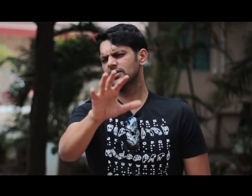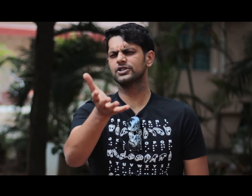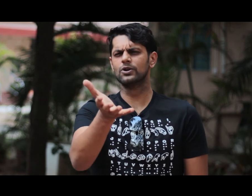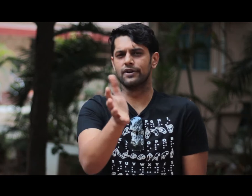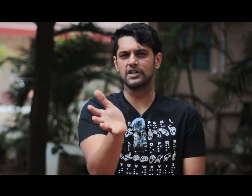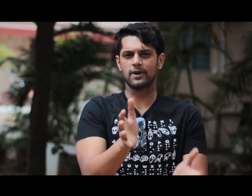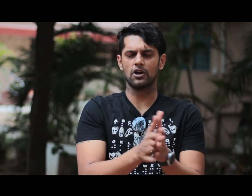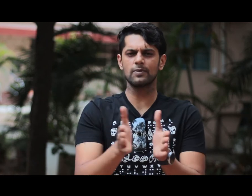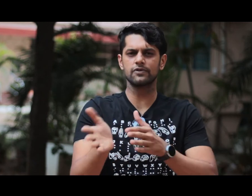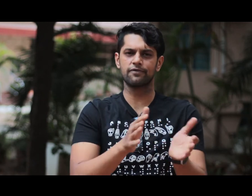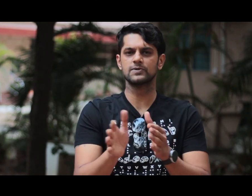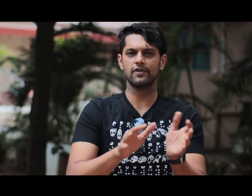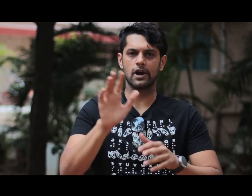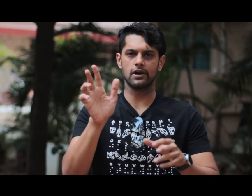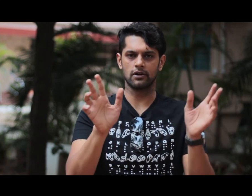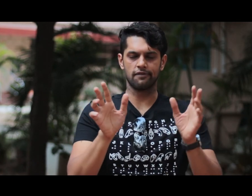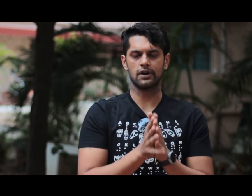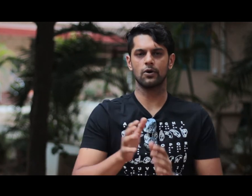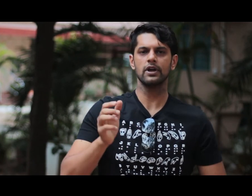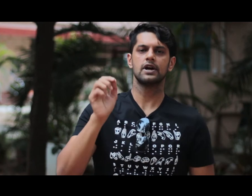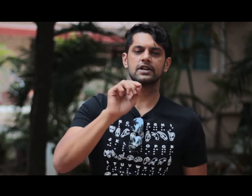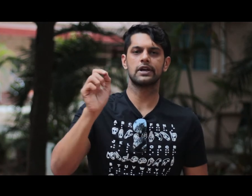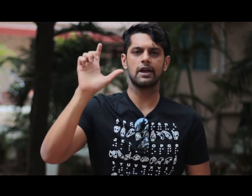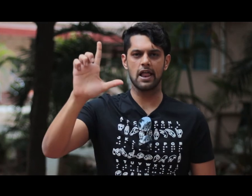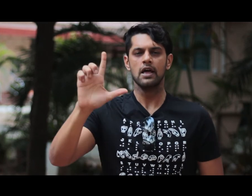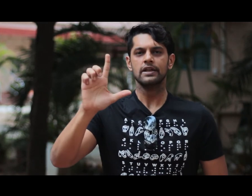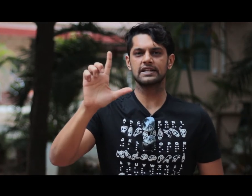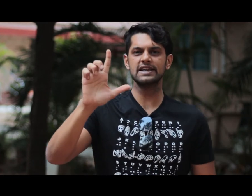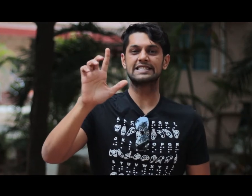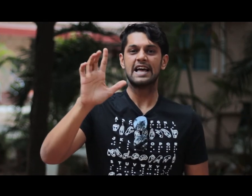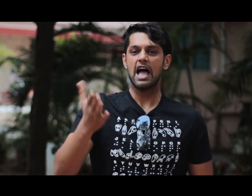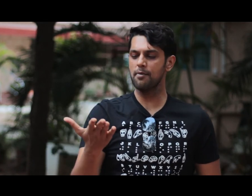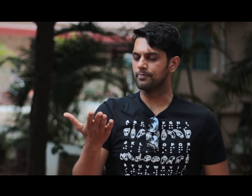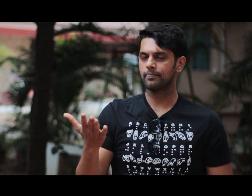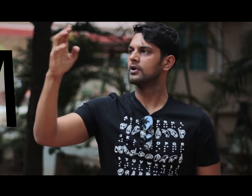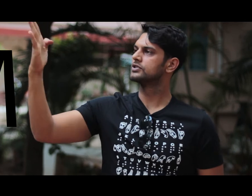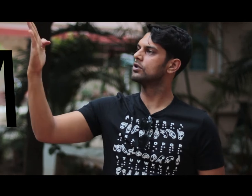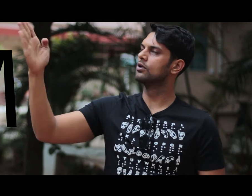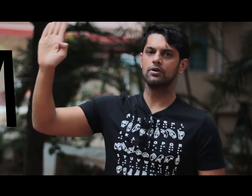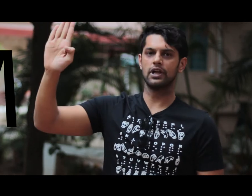ಹೆಚ್ಚು ಡಿಫ್ರೆನ್ಸ್ ಬರಲ್ಲ ಆರ್ ಮಚ್ ಡಿಫ್ರೆನ್ಸ್ ಬಿಟ್ವೀನ್ ರೈಟ್ ಹ್ಯಾಂಡ್ ಅಂಡ್ ಓಕೆ ಇಟ್ಸ್ ಐ ಜೆ ಕೆ ಎಲ್ ನೆಕ್ಸ್ಟ್ ಇಸ್ ಎಂ ಸೊ